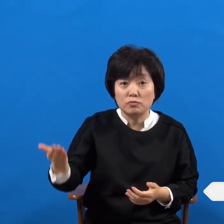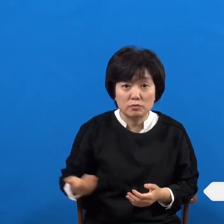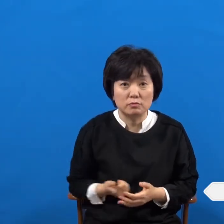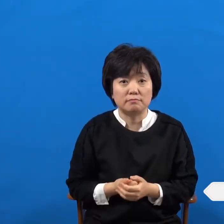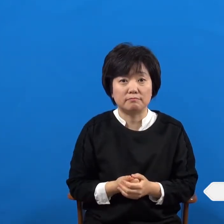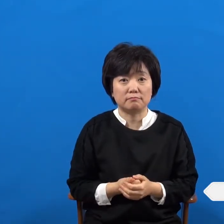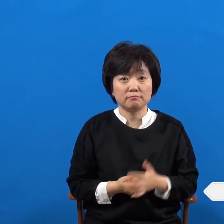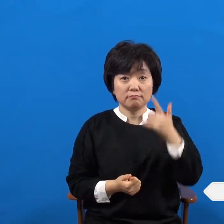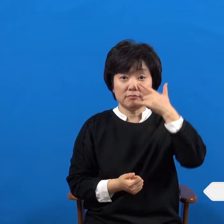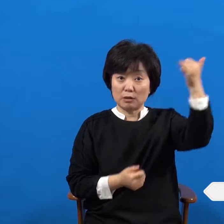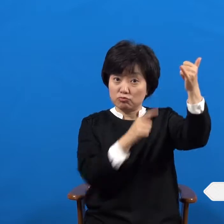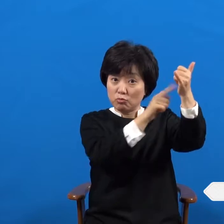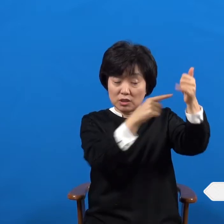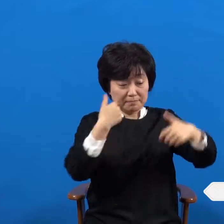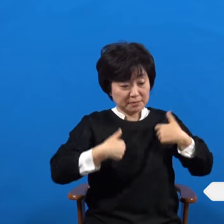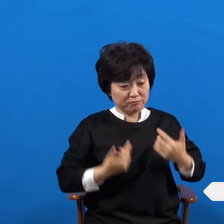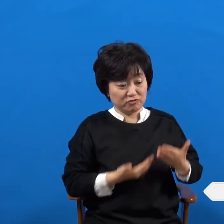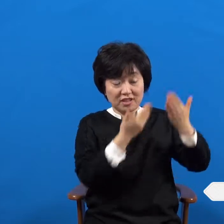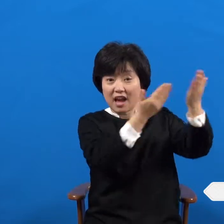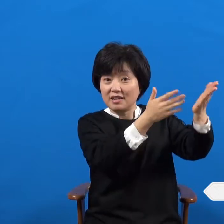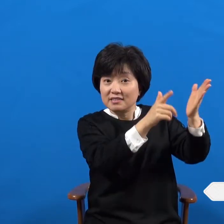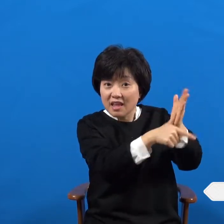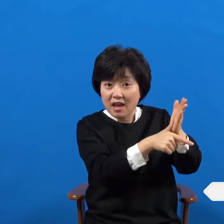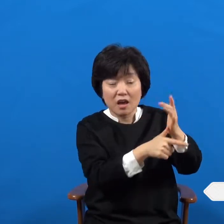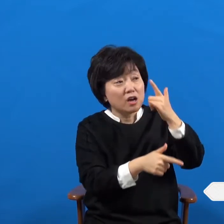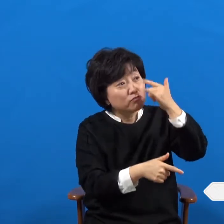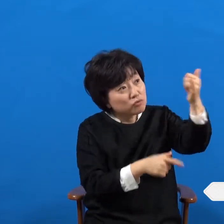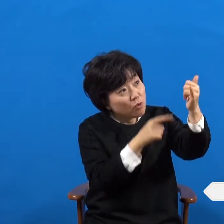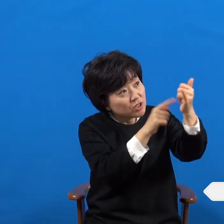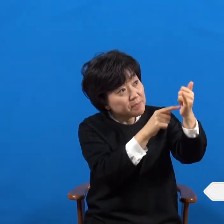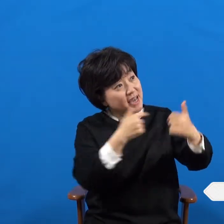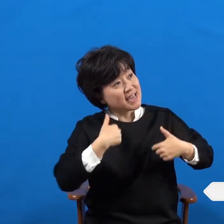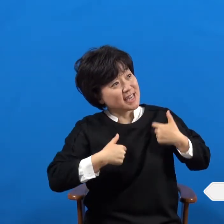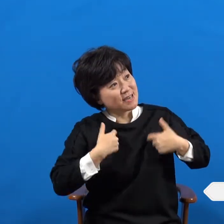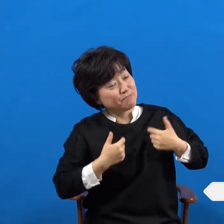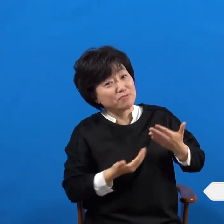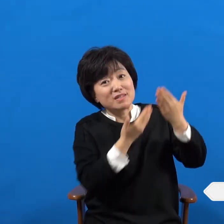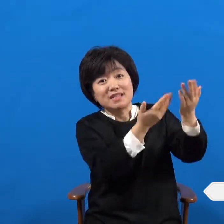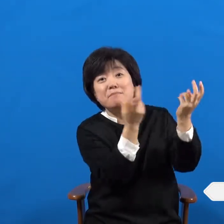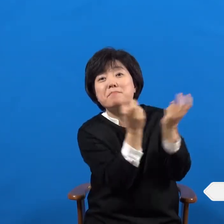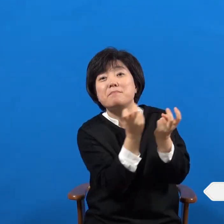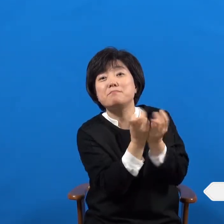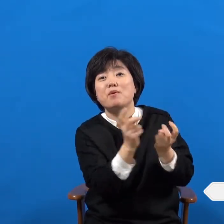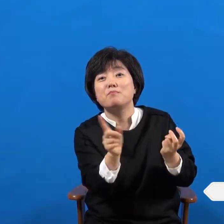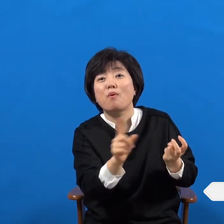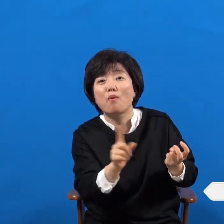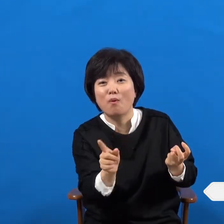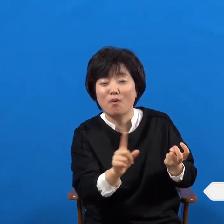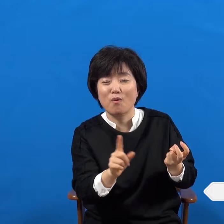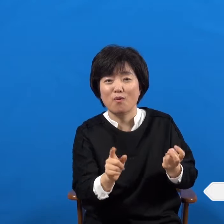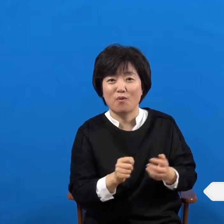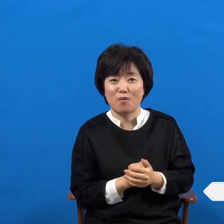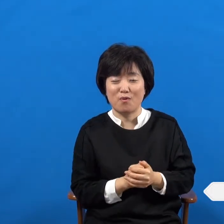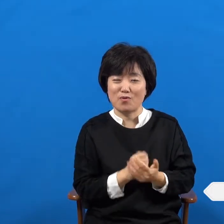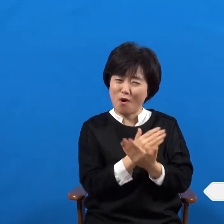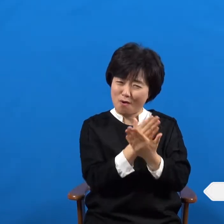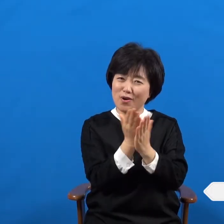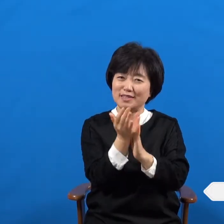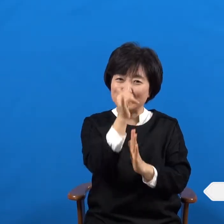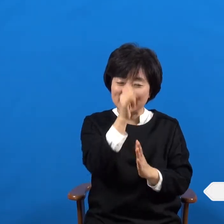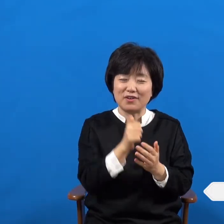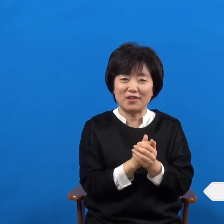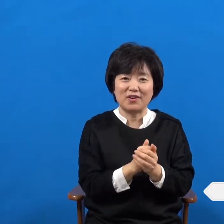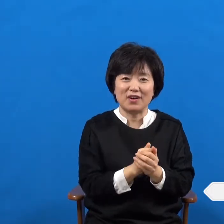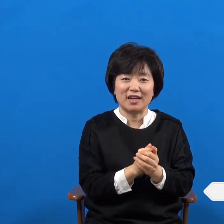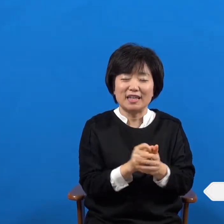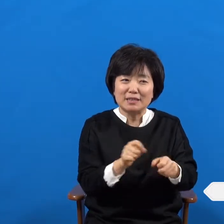우리가 부모님들을 기쁘시게 할 때 그분들에게 기쁨을 주는 방법이 여러 가지가 있지 않습니까?